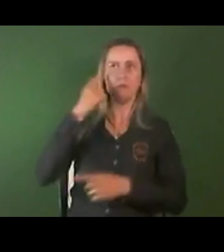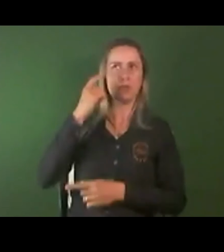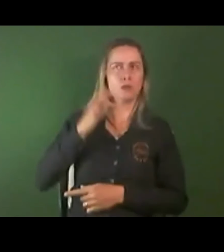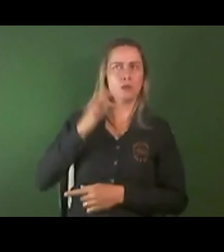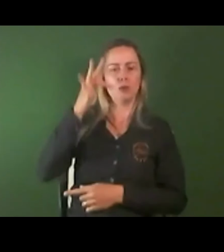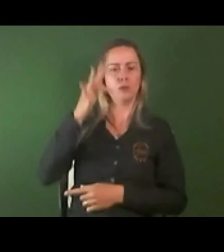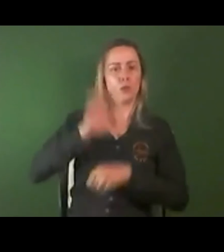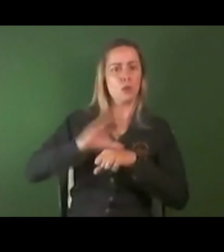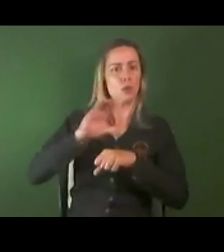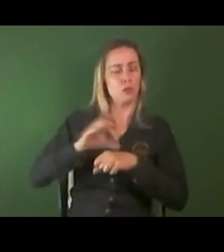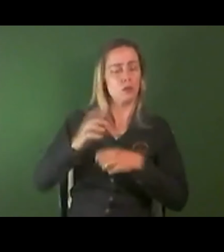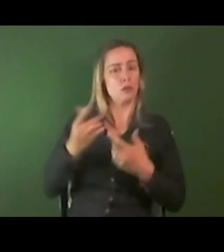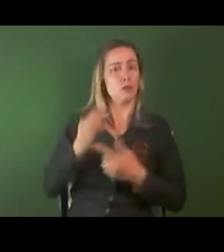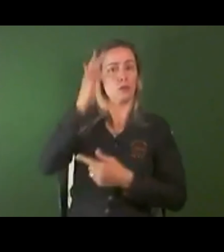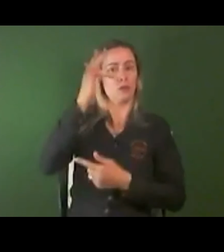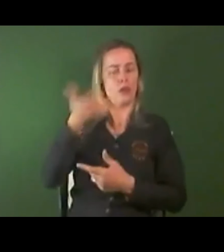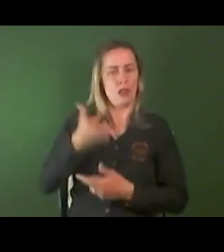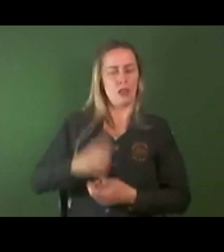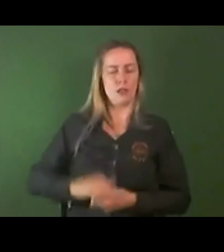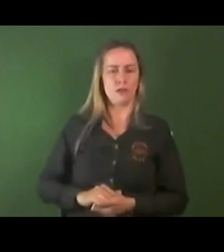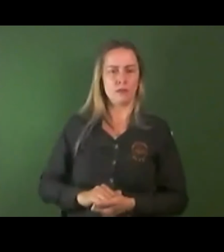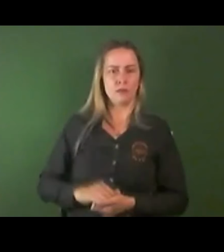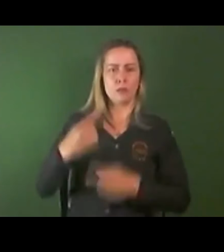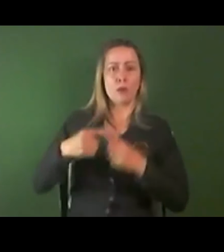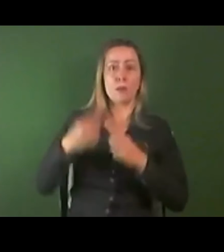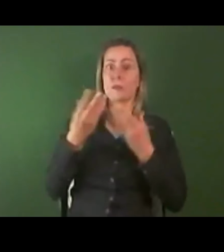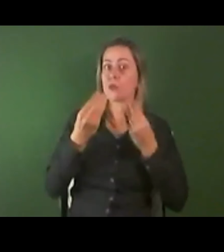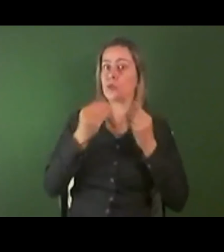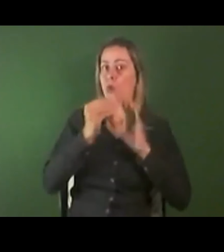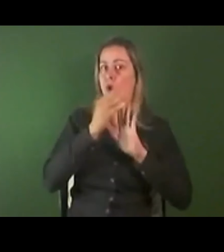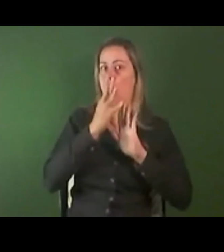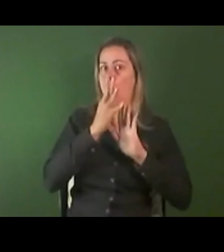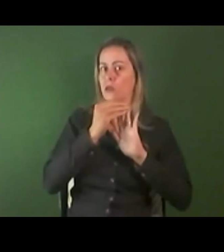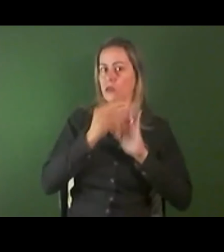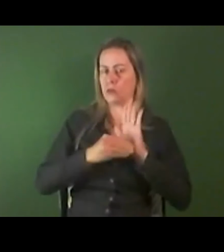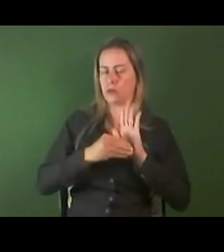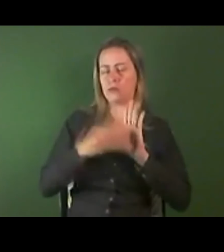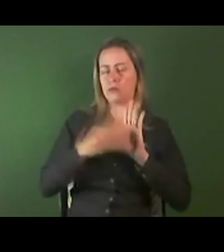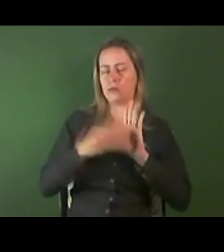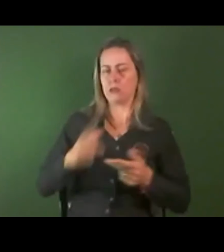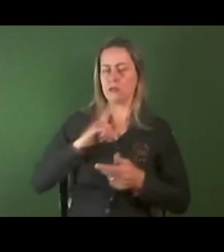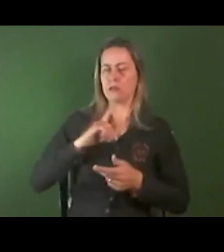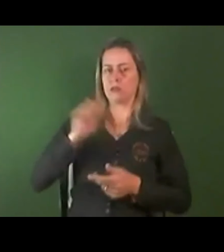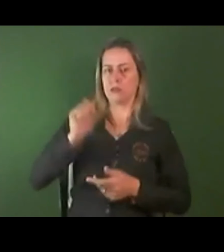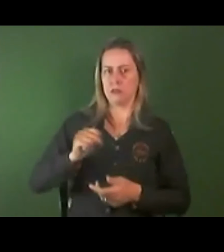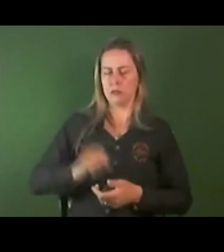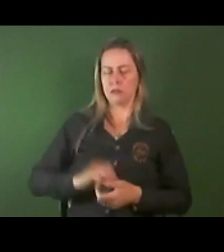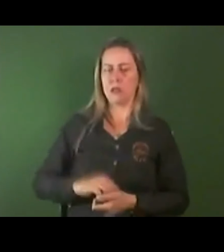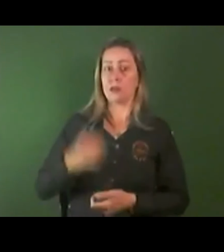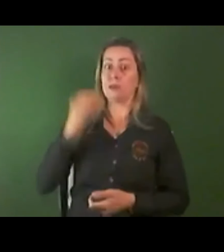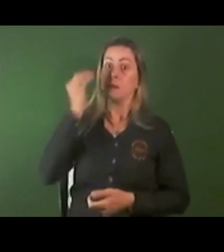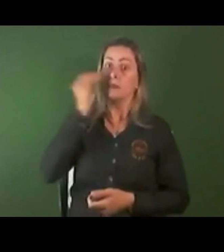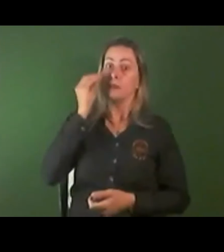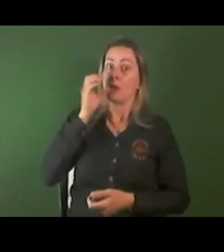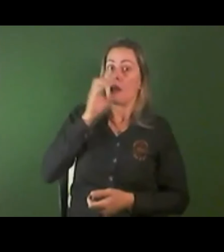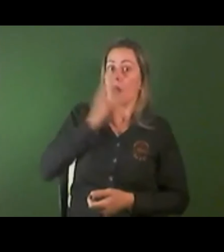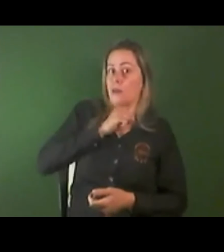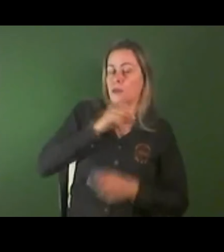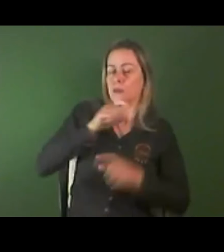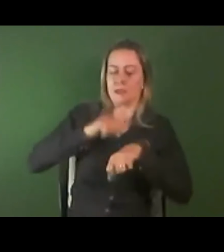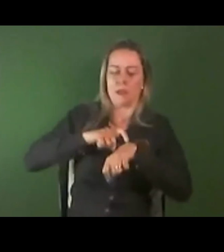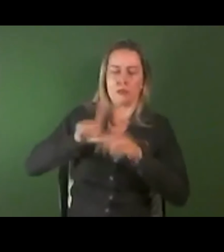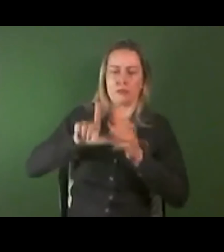curso sobre isso, porque tem muito conteúdo para ser visto e ser falado. Eu estou tentando ser bem rápido aqui para não ultrapassar demais